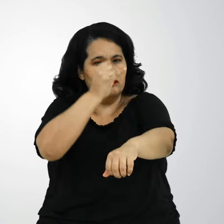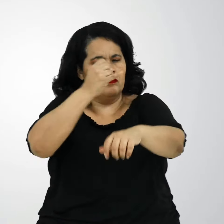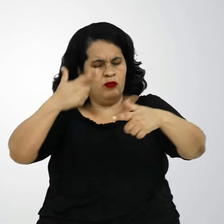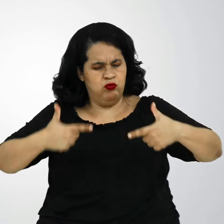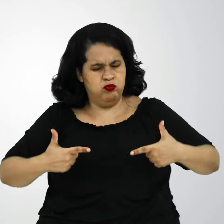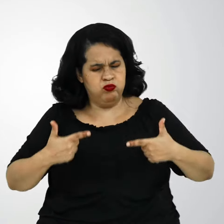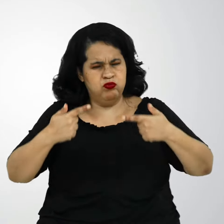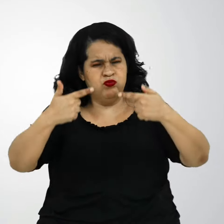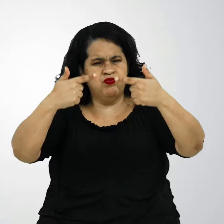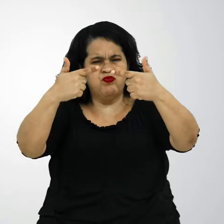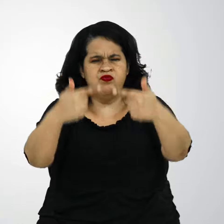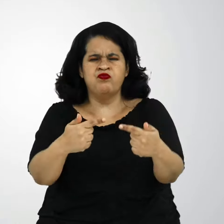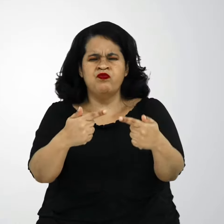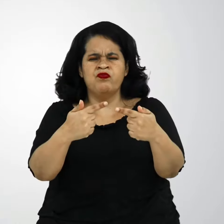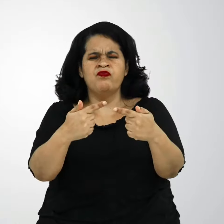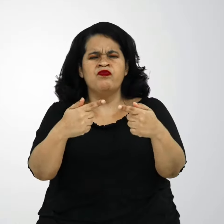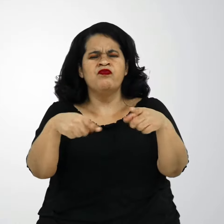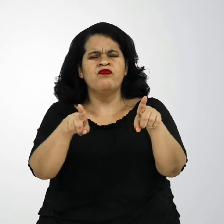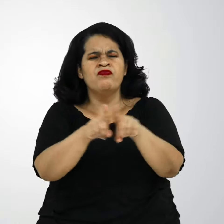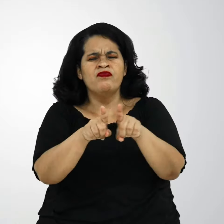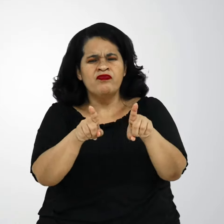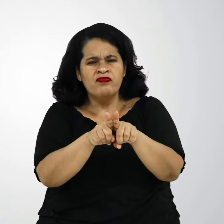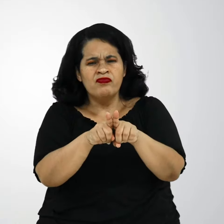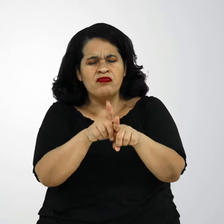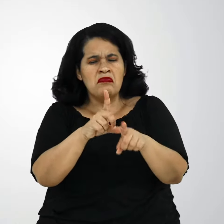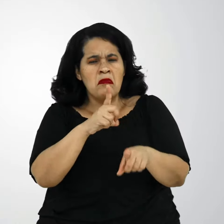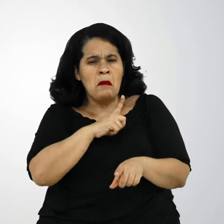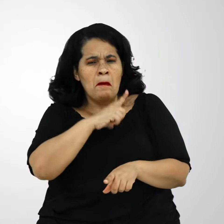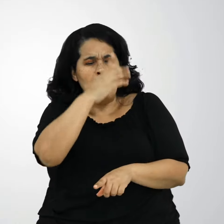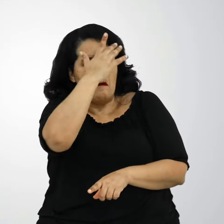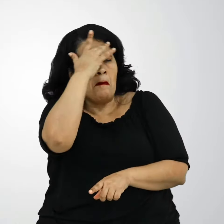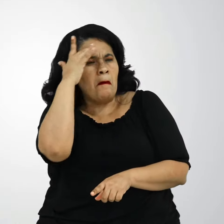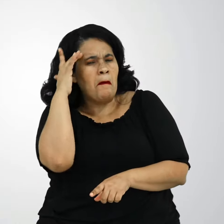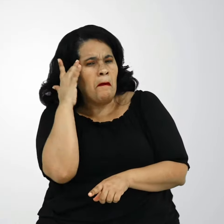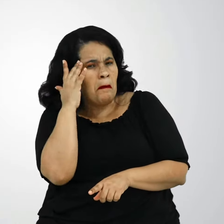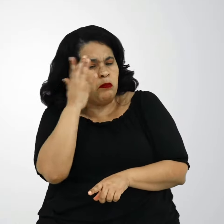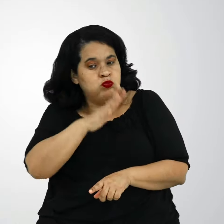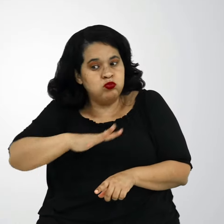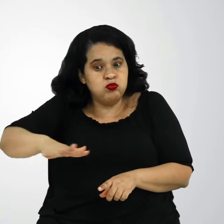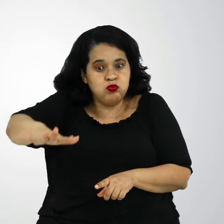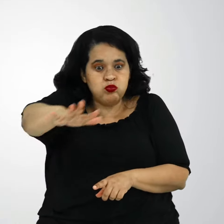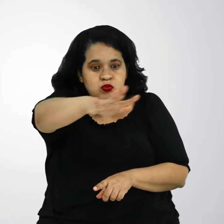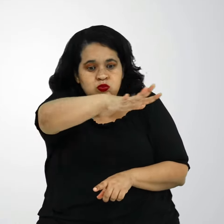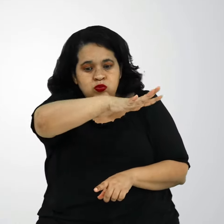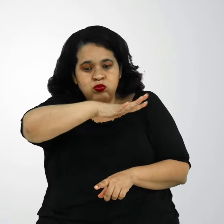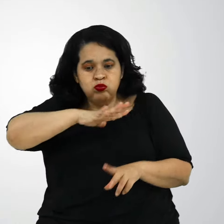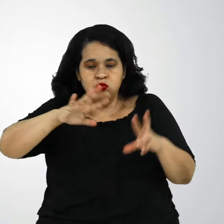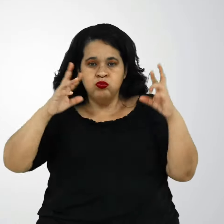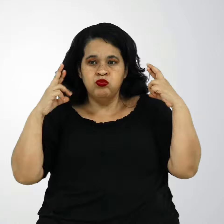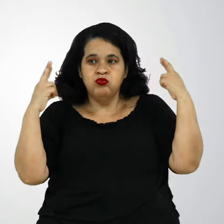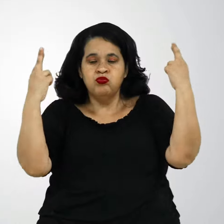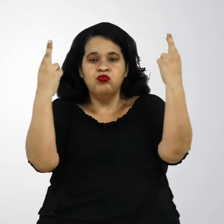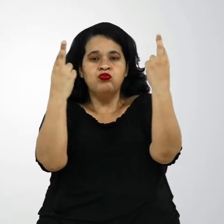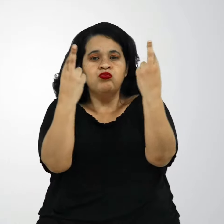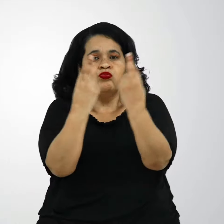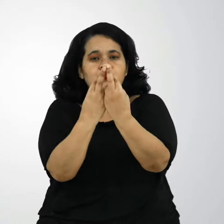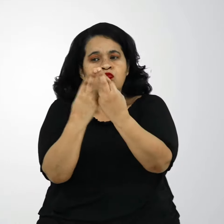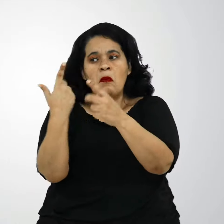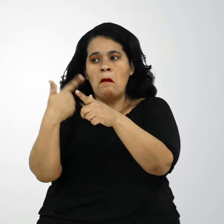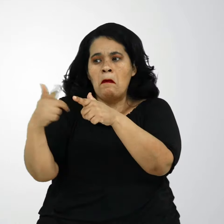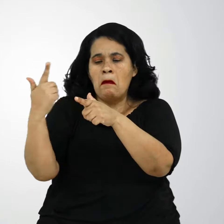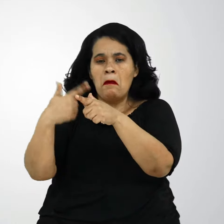os samaritanos, gente até mesmo lá do Império Persa, que vem, causa